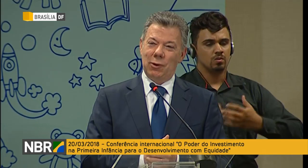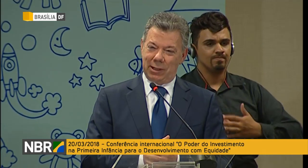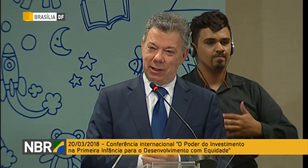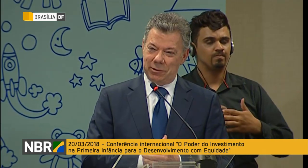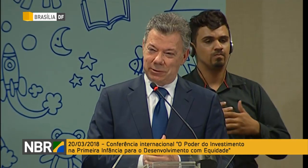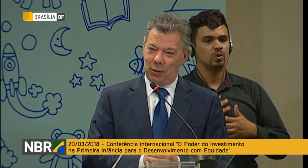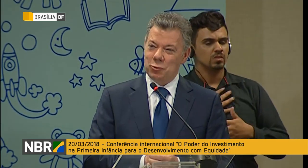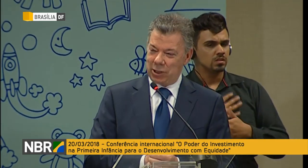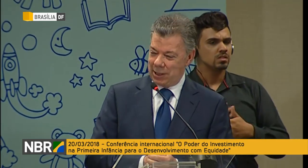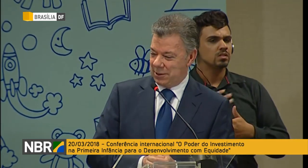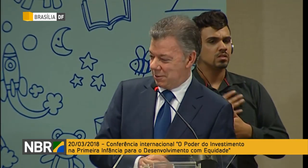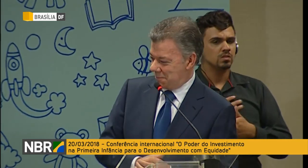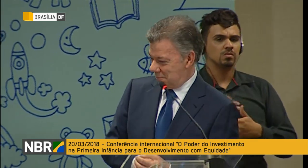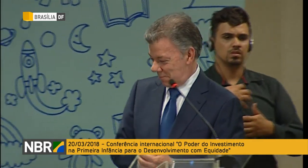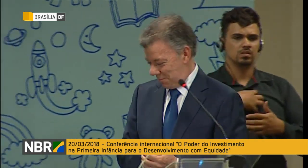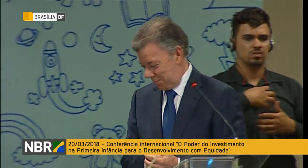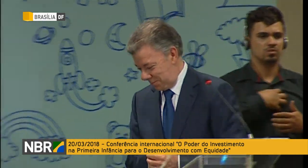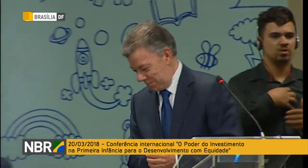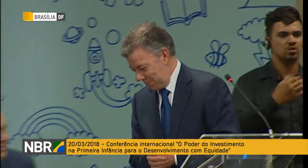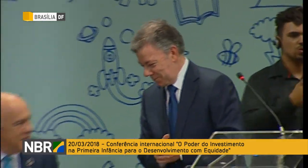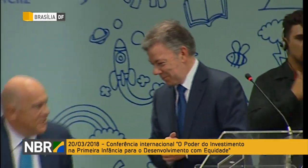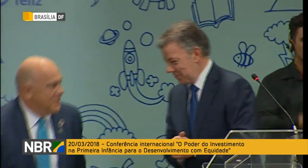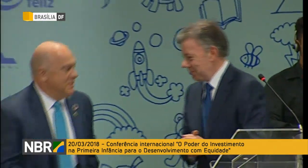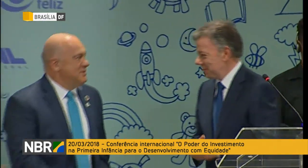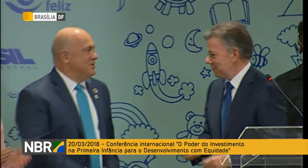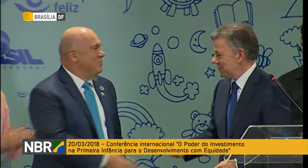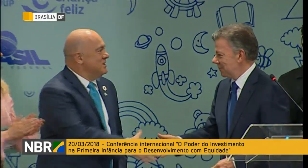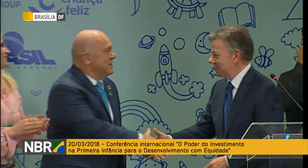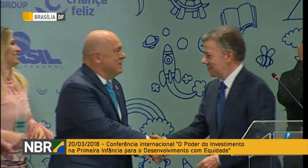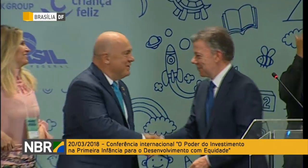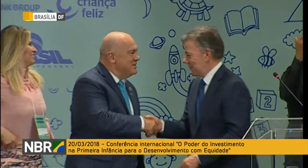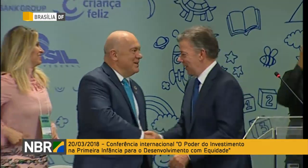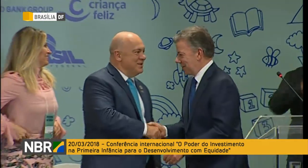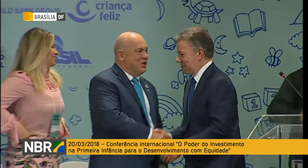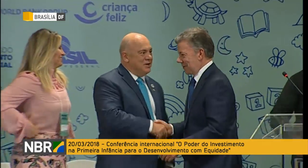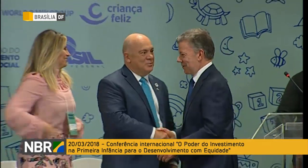ter, qualquer presidente pode tê-la. Muito obrigado.